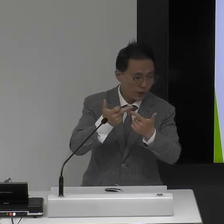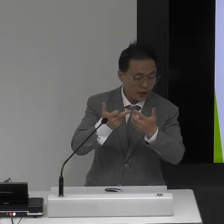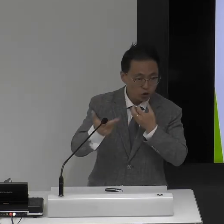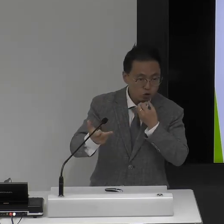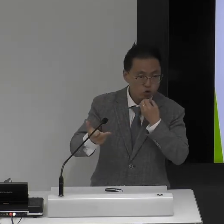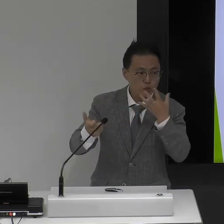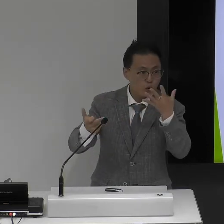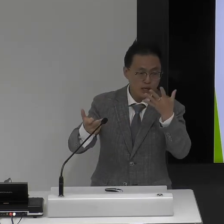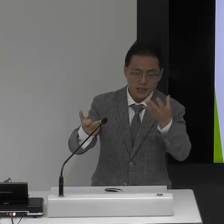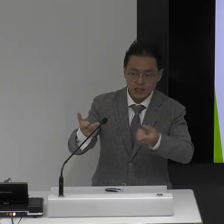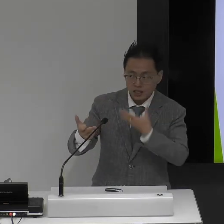야곱에게 축복하기